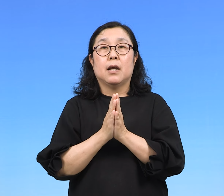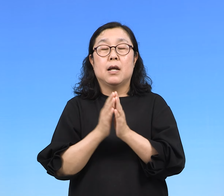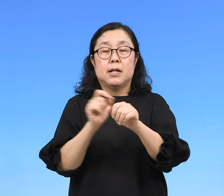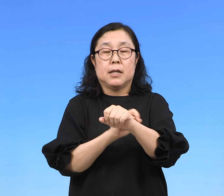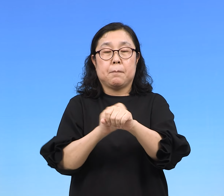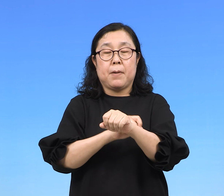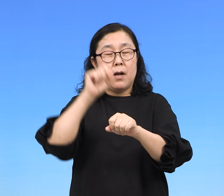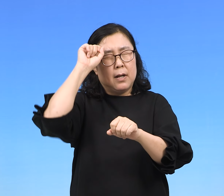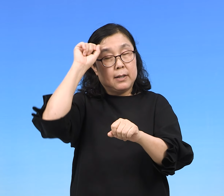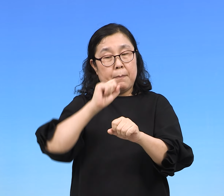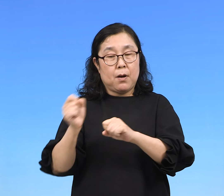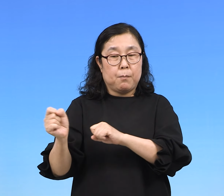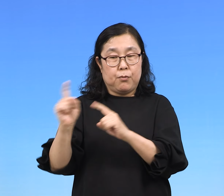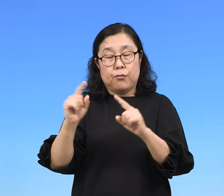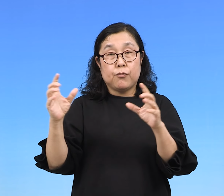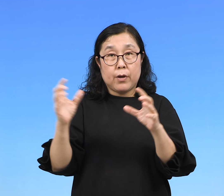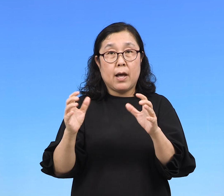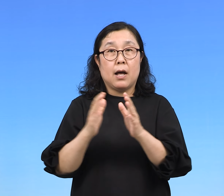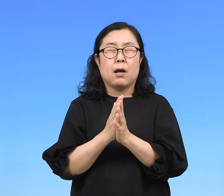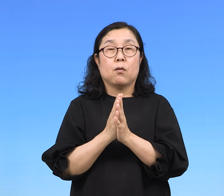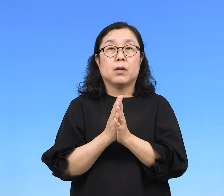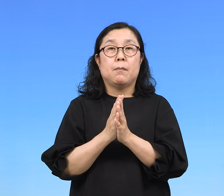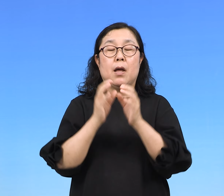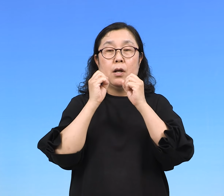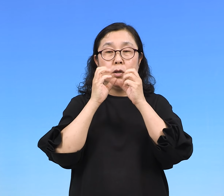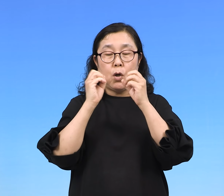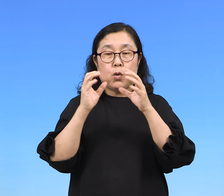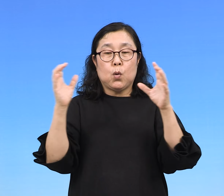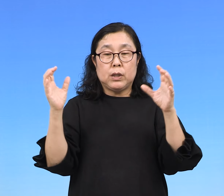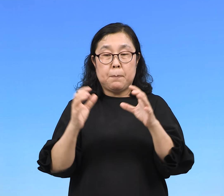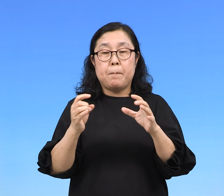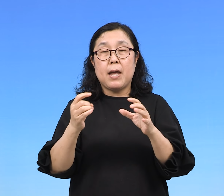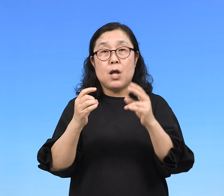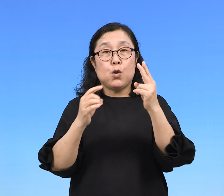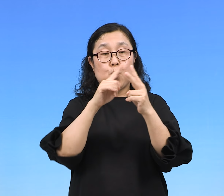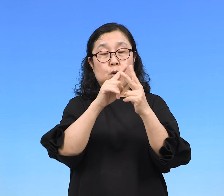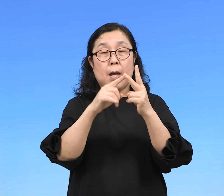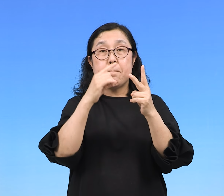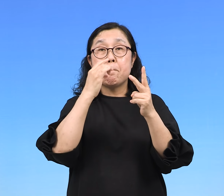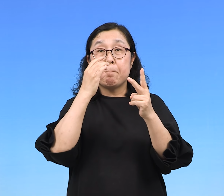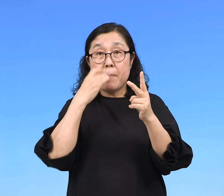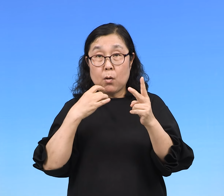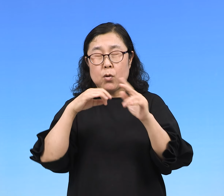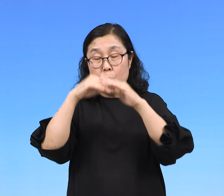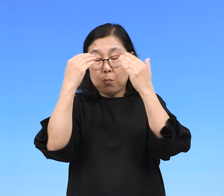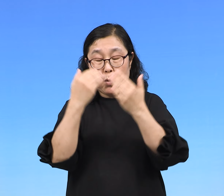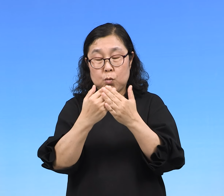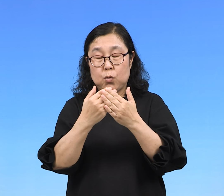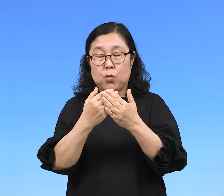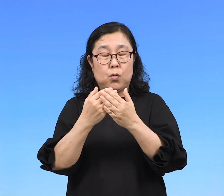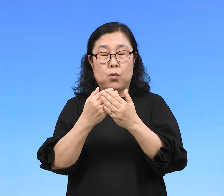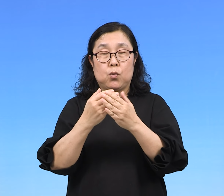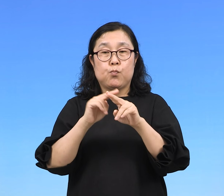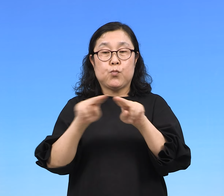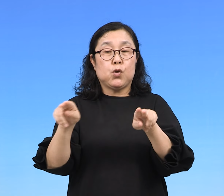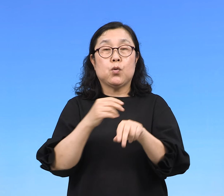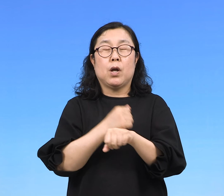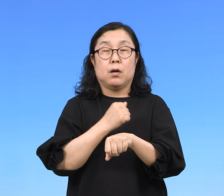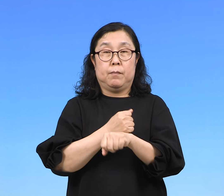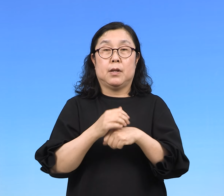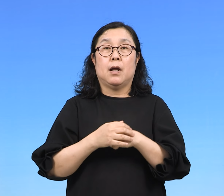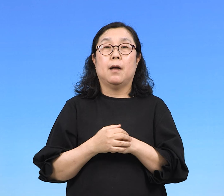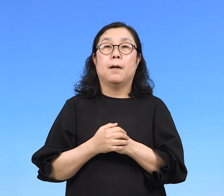전도 집회는 이건 뭐 이런 거 늘 이제 영혼에 관한 문제니까 딱 2개만 남겨놓고 아무것도 안 할 거예요. 그런 행사